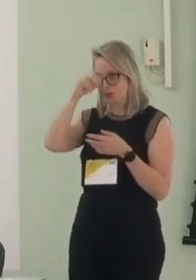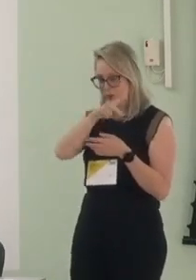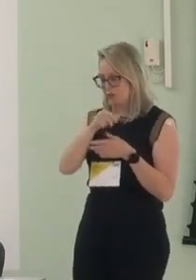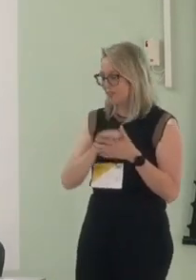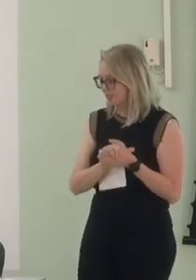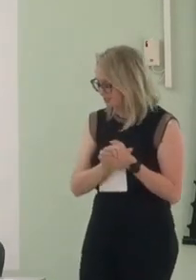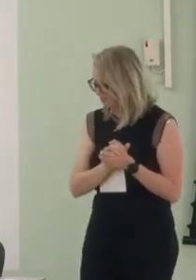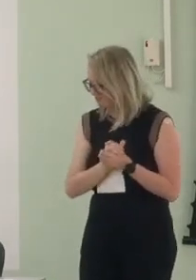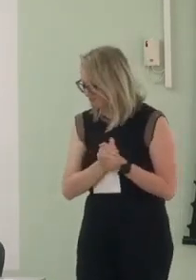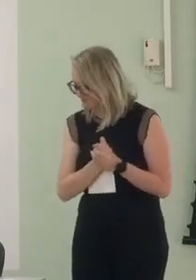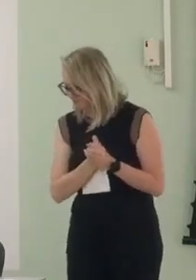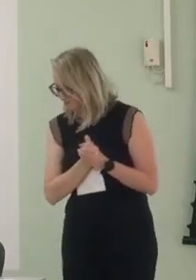que é o professor Rodrigo.